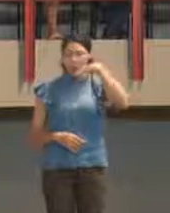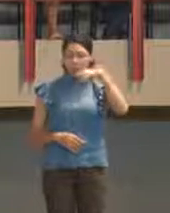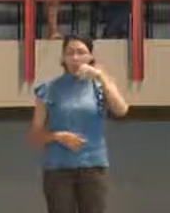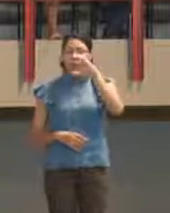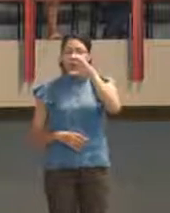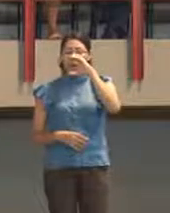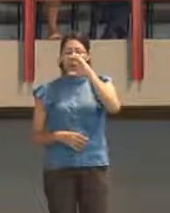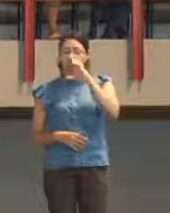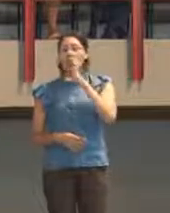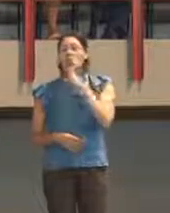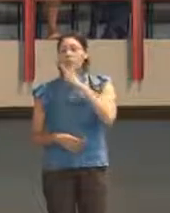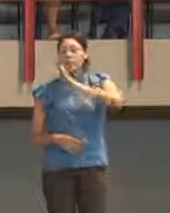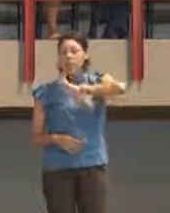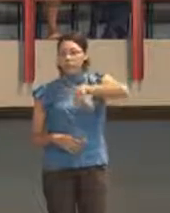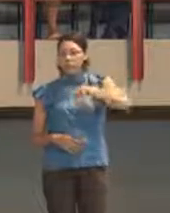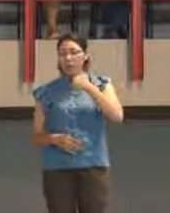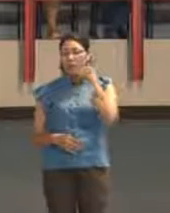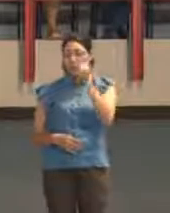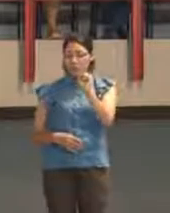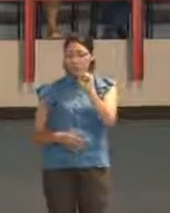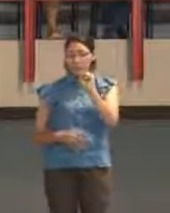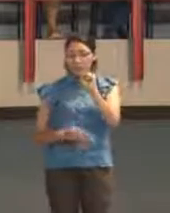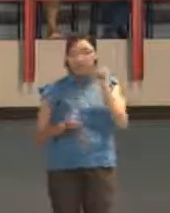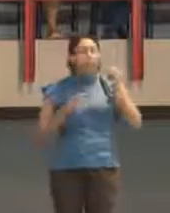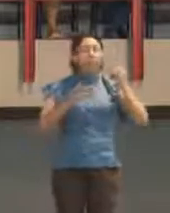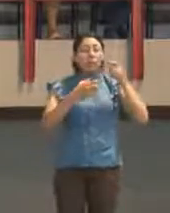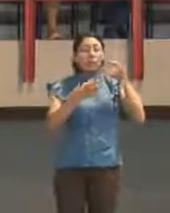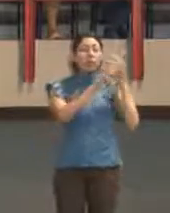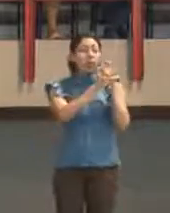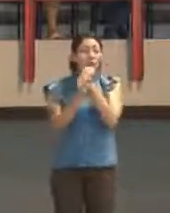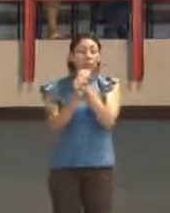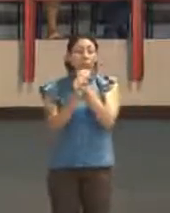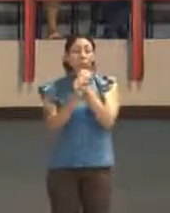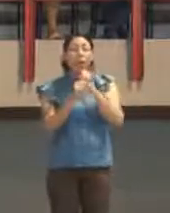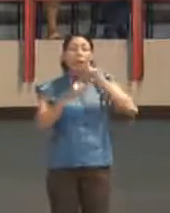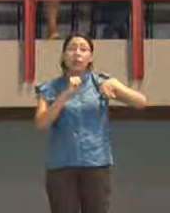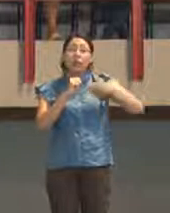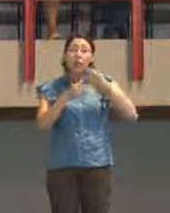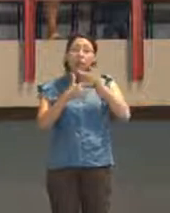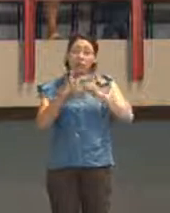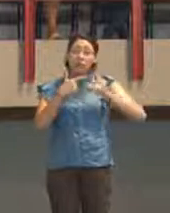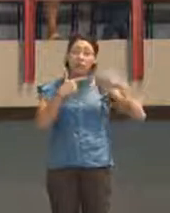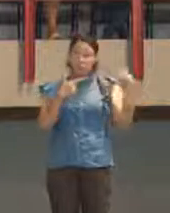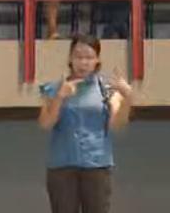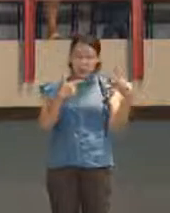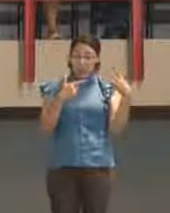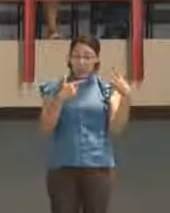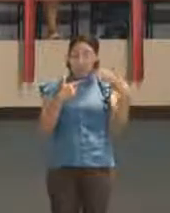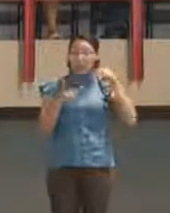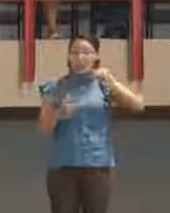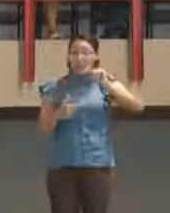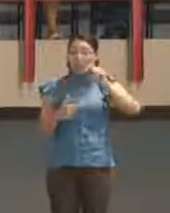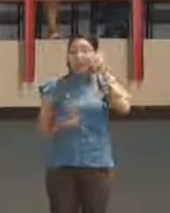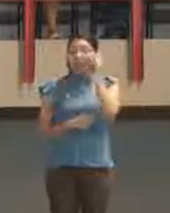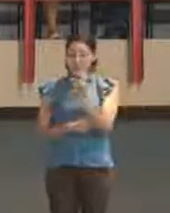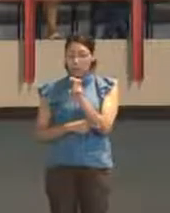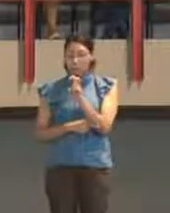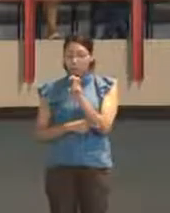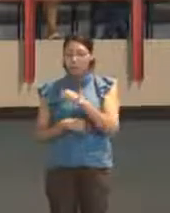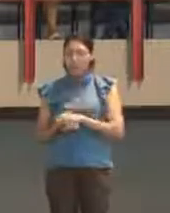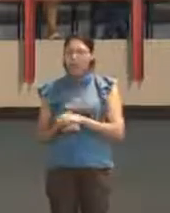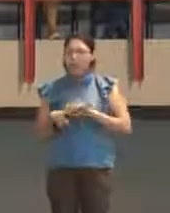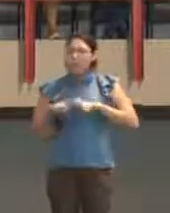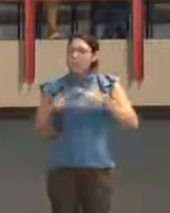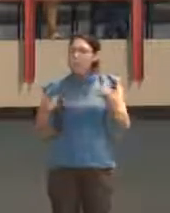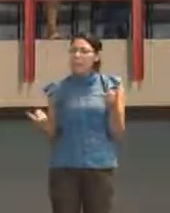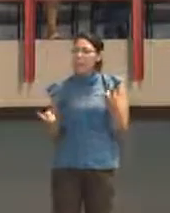somar as 3 e dividir por 3, quem é a média? 15. Quem é a mediana? Professor, a mediana não é 19, não? Não, porque eu teria para achar